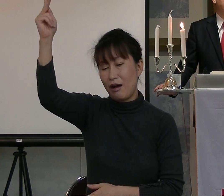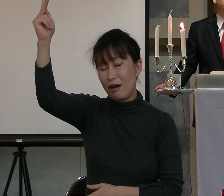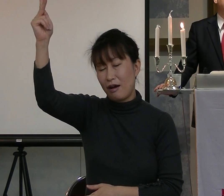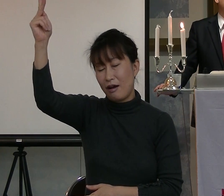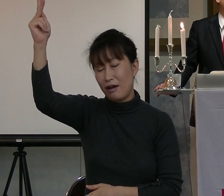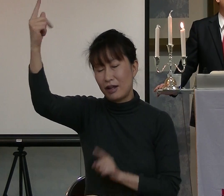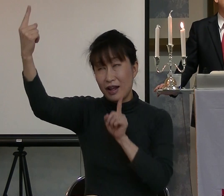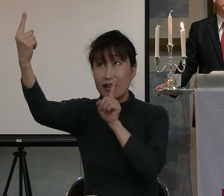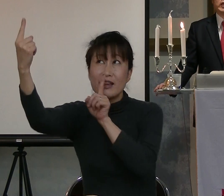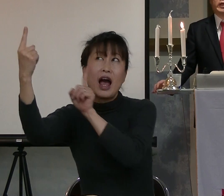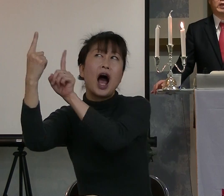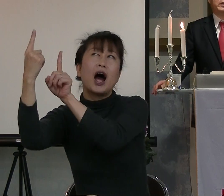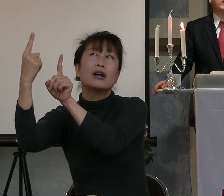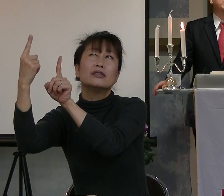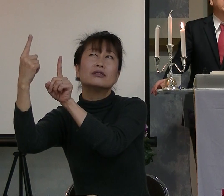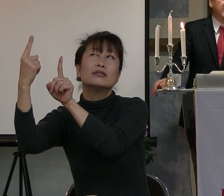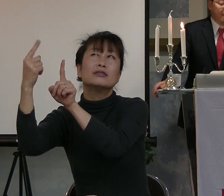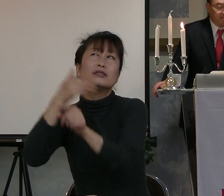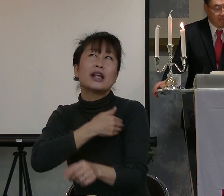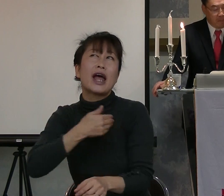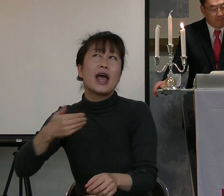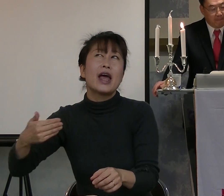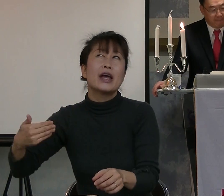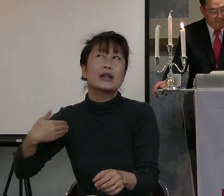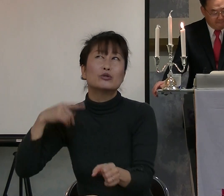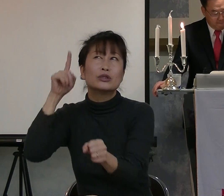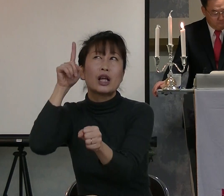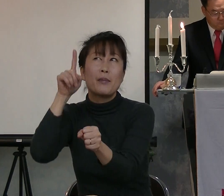ような備えをしなければなりません。